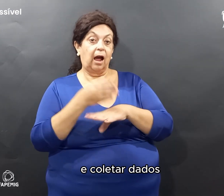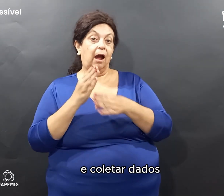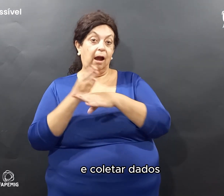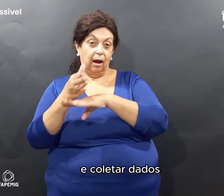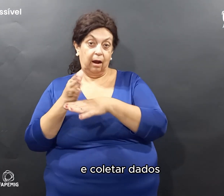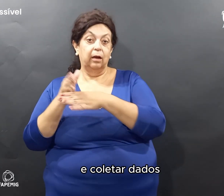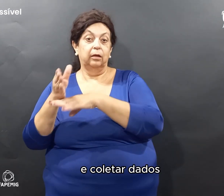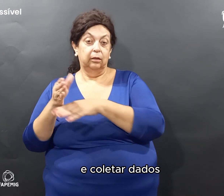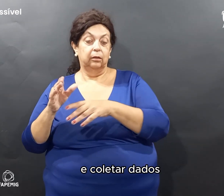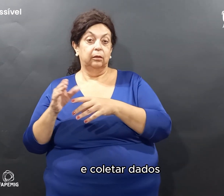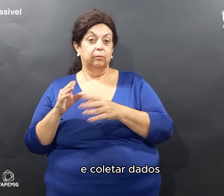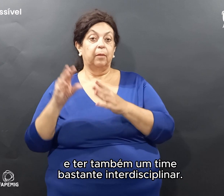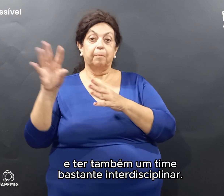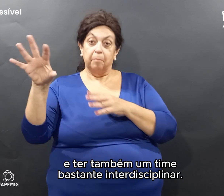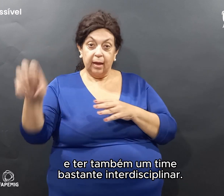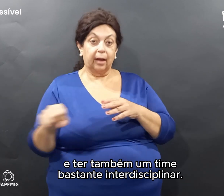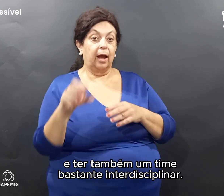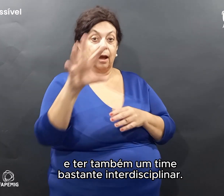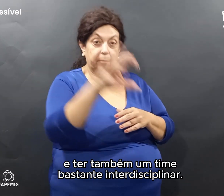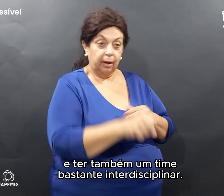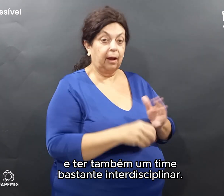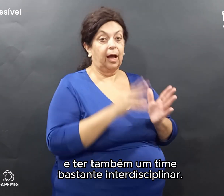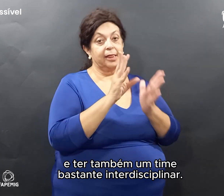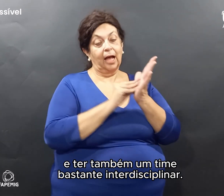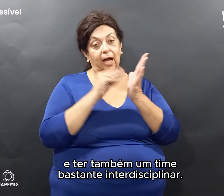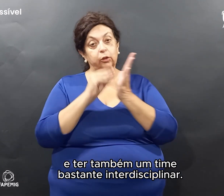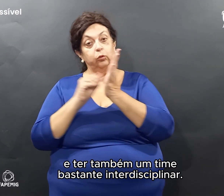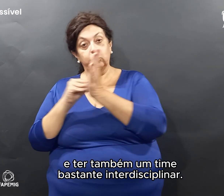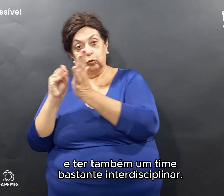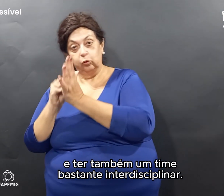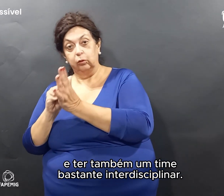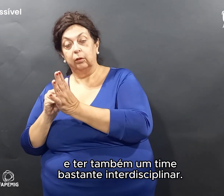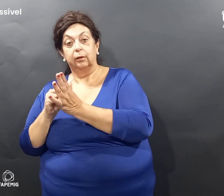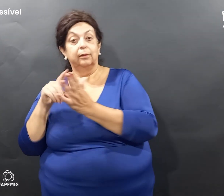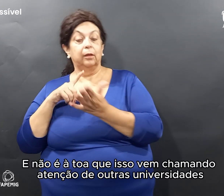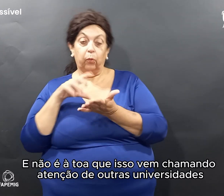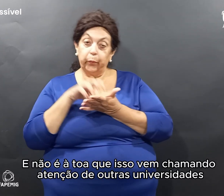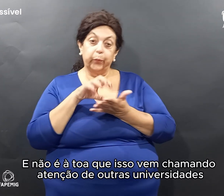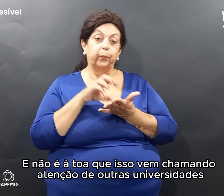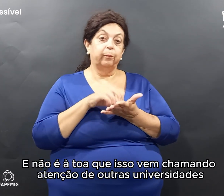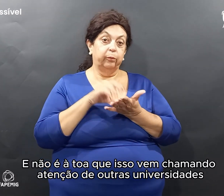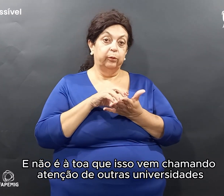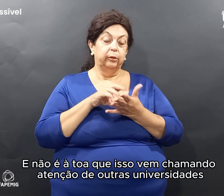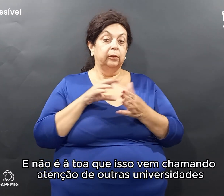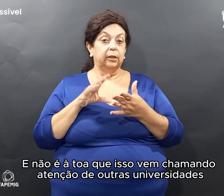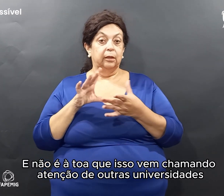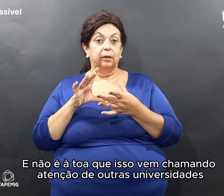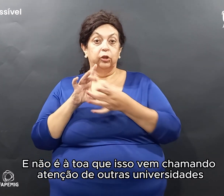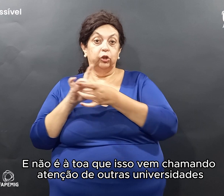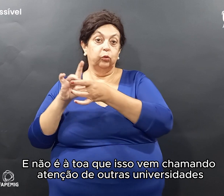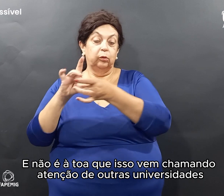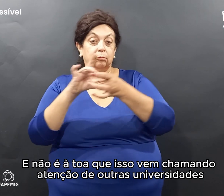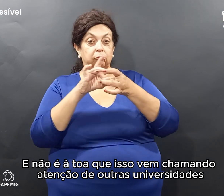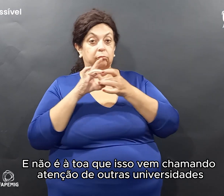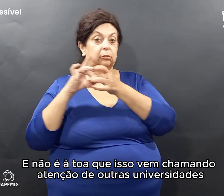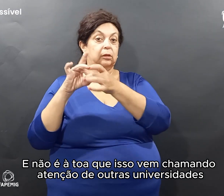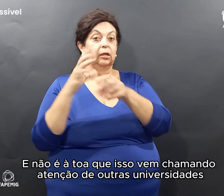e coletar dados e ter time bastante interdisciplinar. E não é à toa que isso vem chamando a atenção de